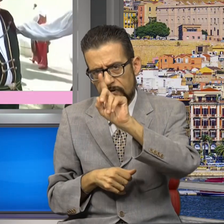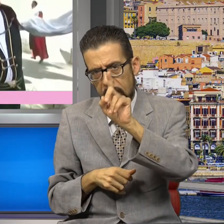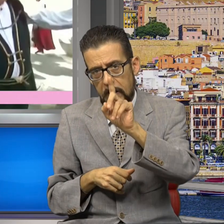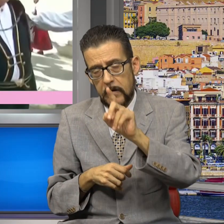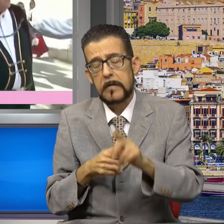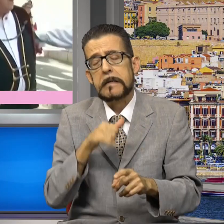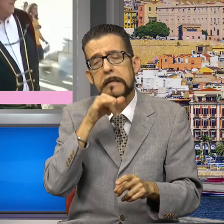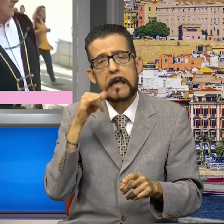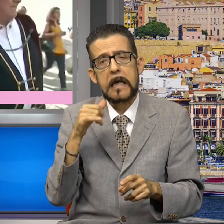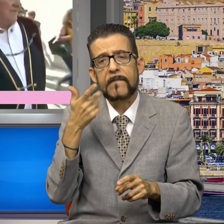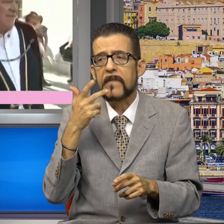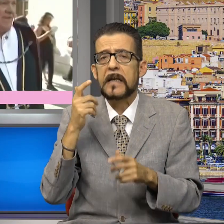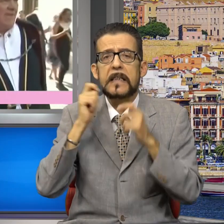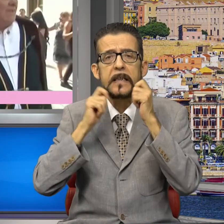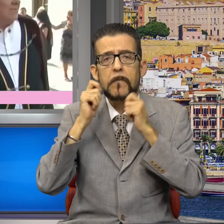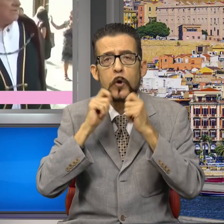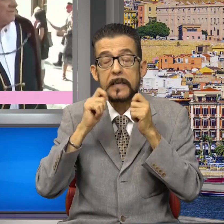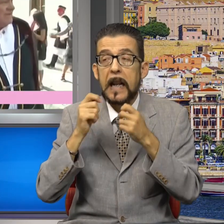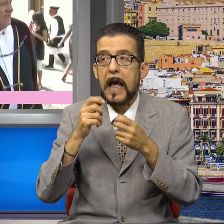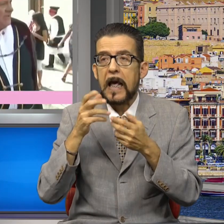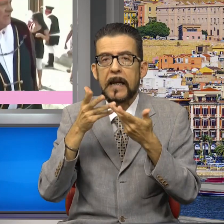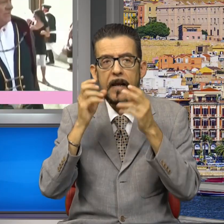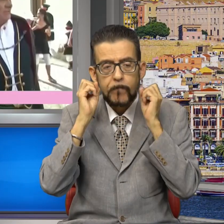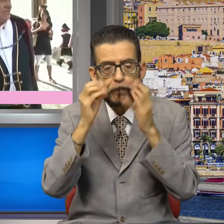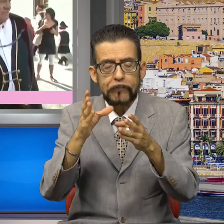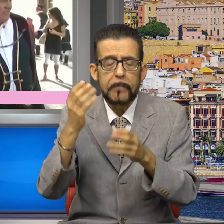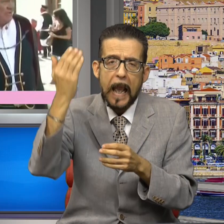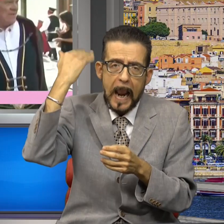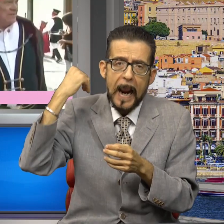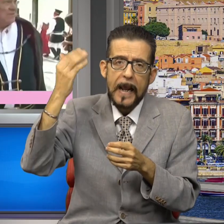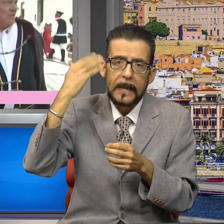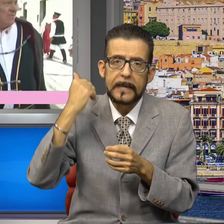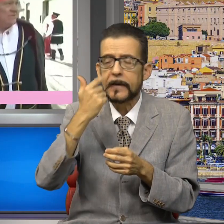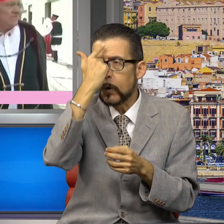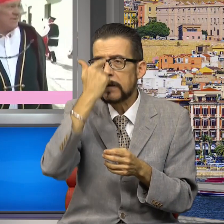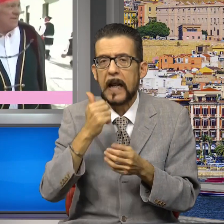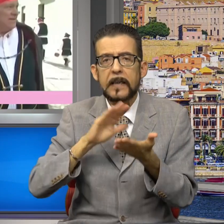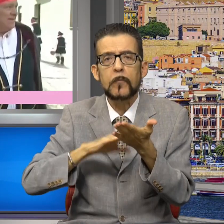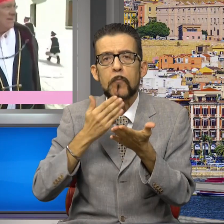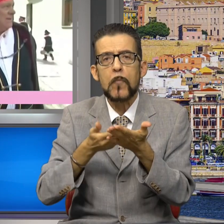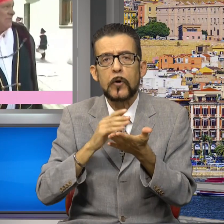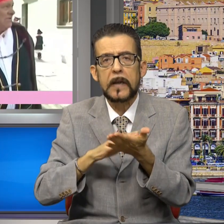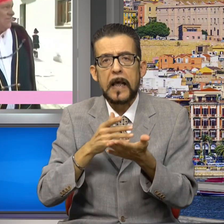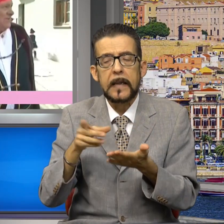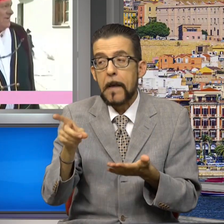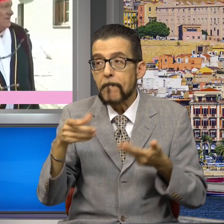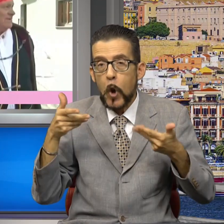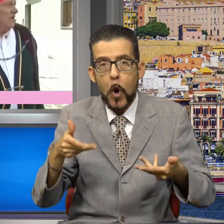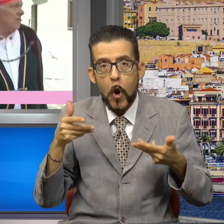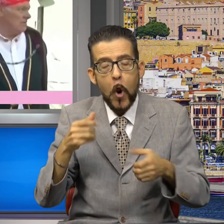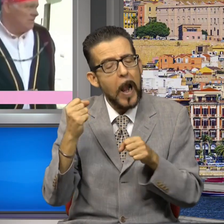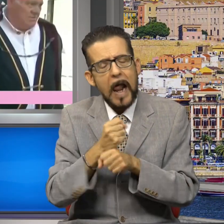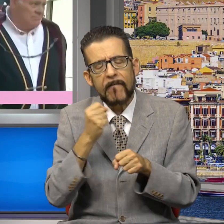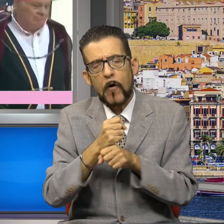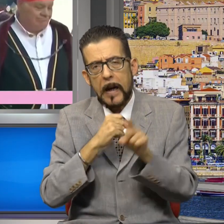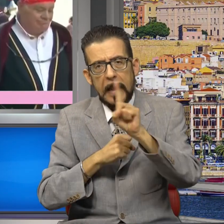che si sta ripetendo un rituale antico di cui si mantengono i tratti principali e la Proloco locale ha lavorato non poco per portare tutta